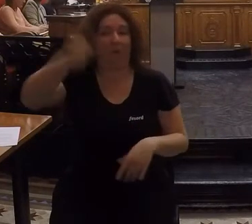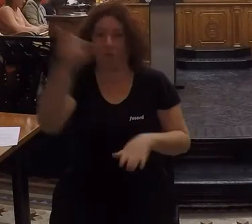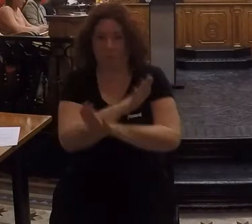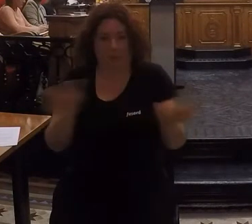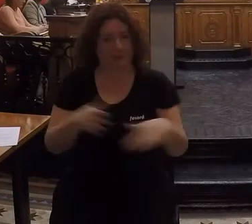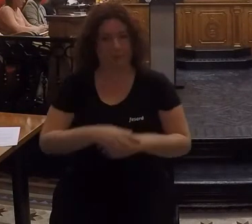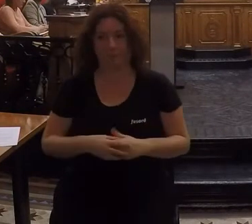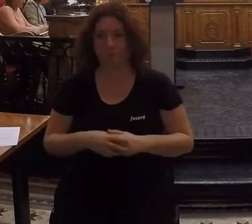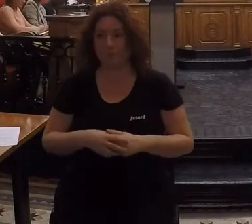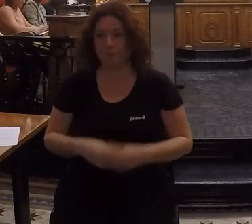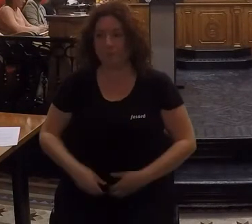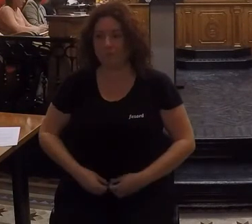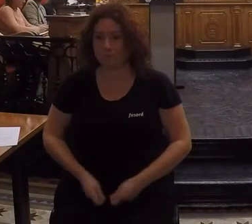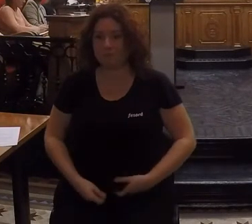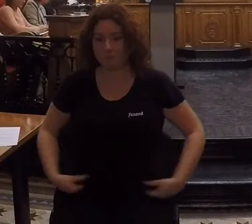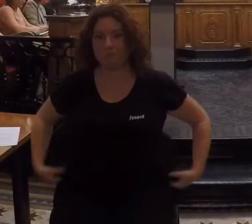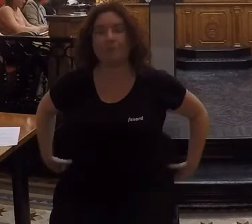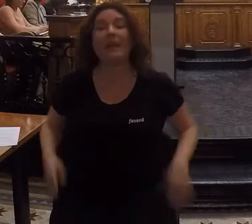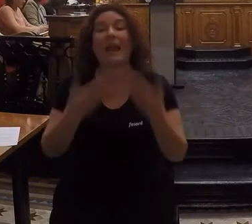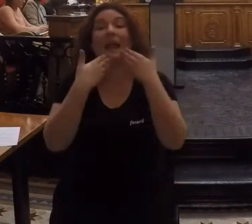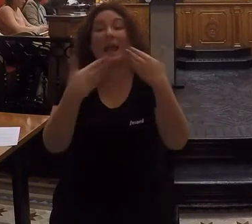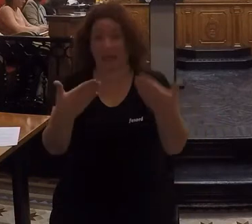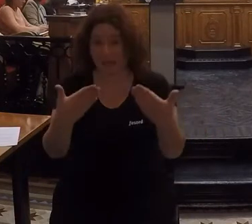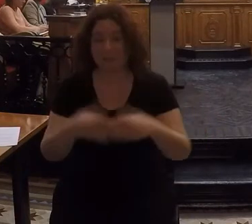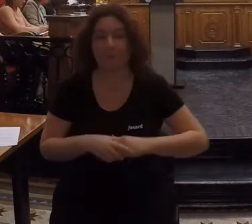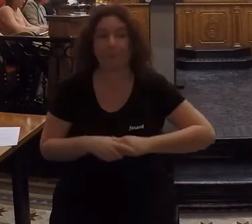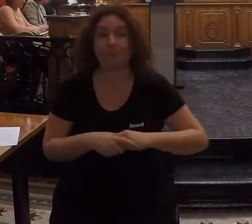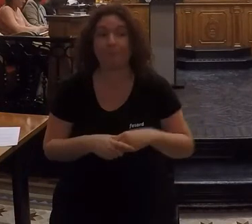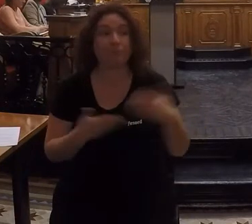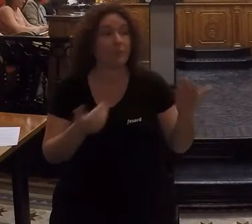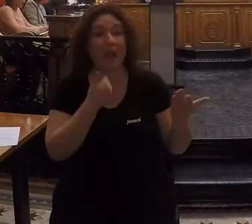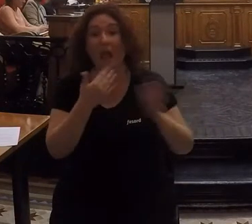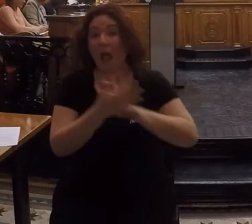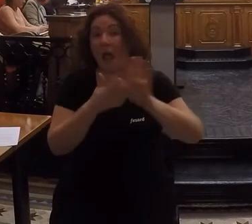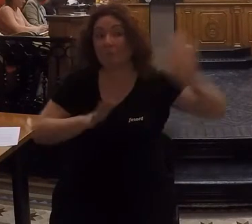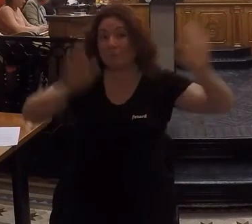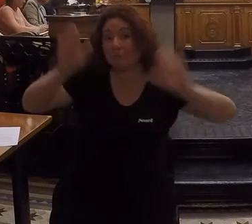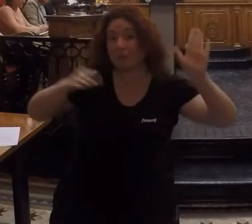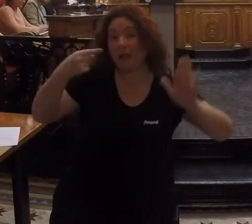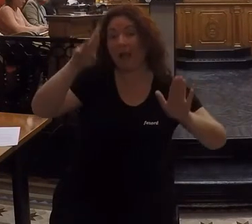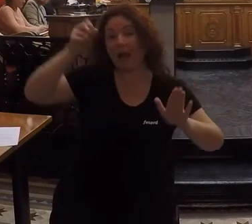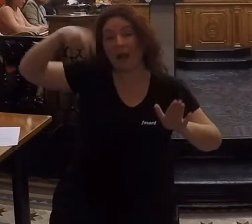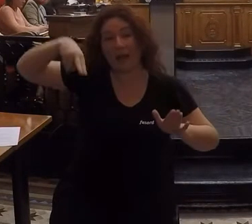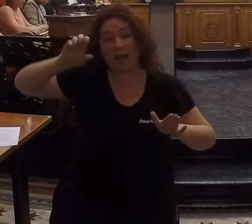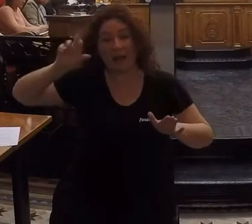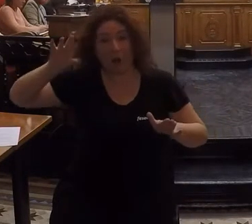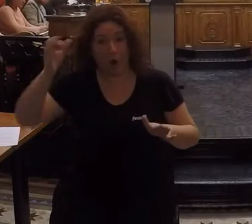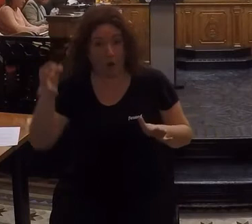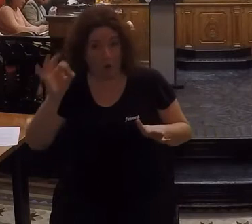Gracias. Muchas gracias, señora Aravid. ¿Desea intervenir, señor Ganero? Tiene usted un breve turno.